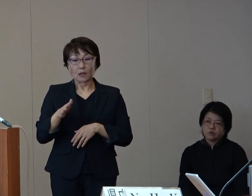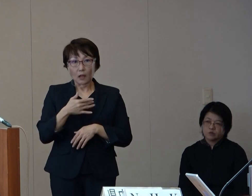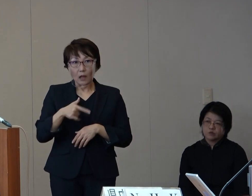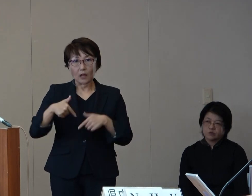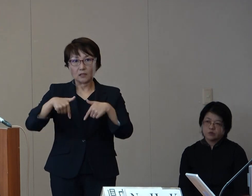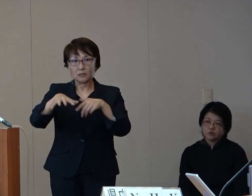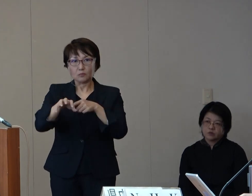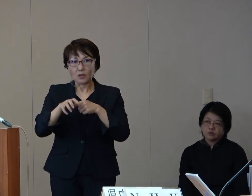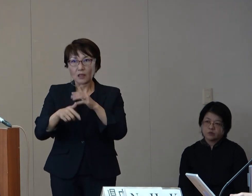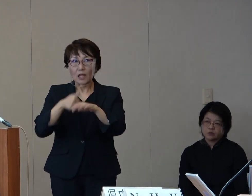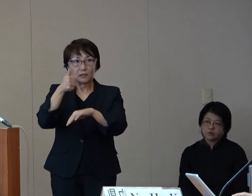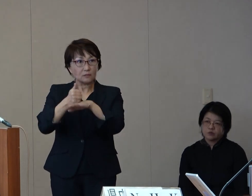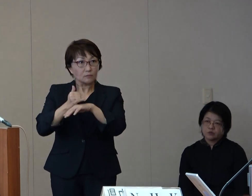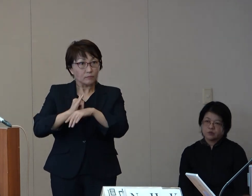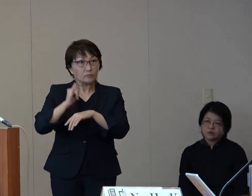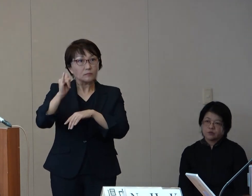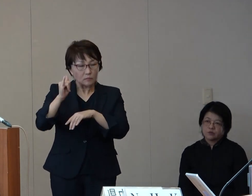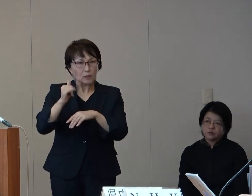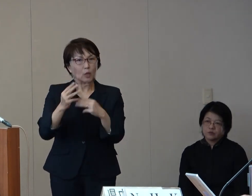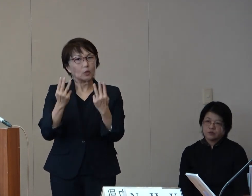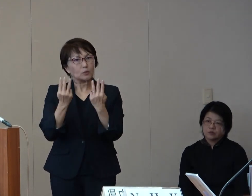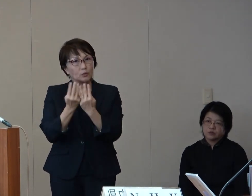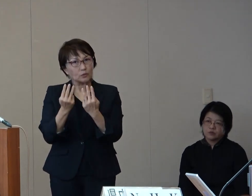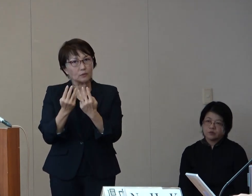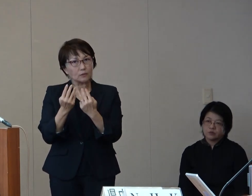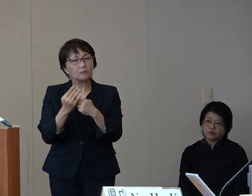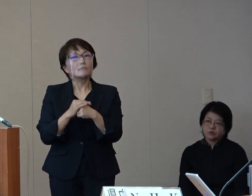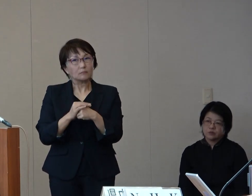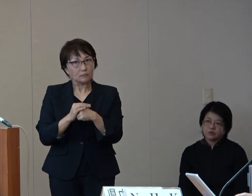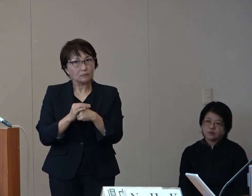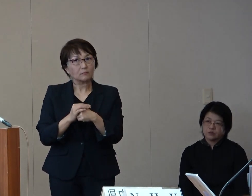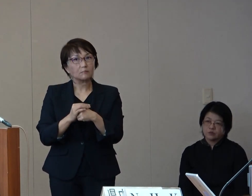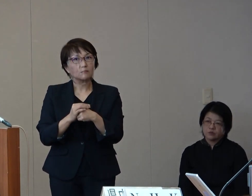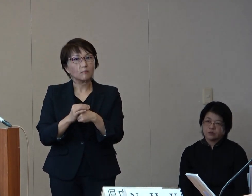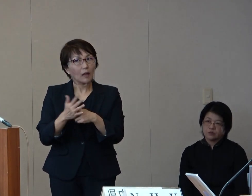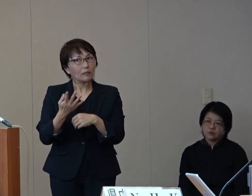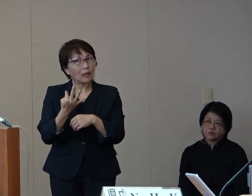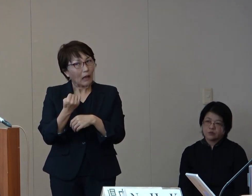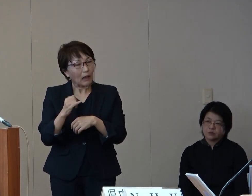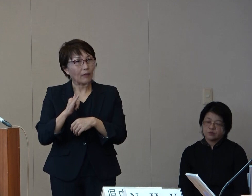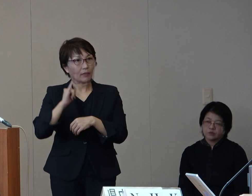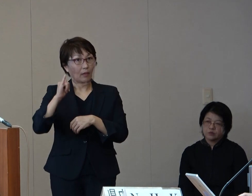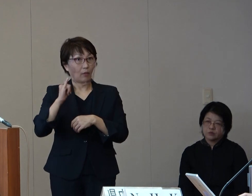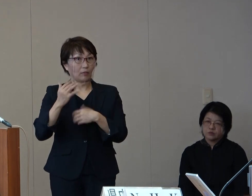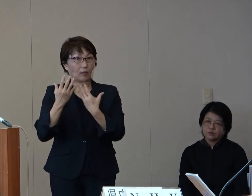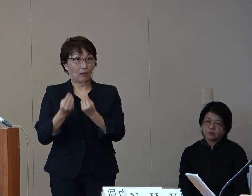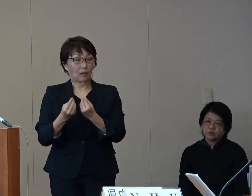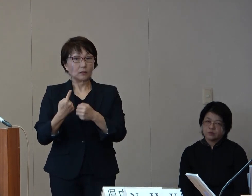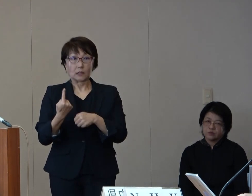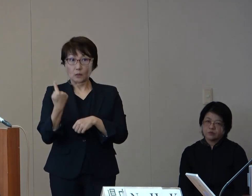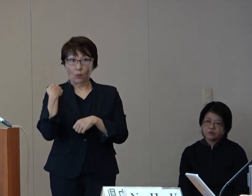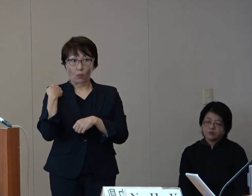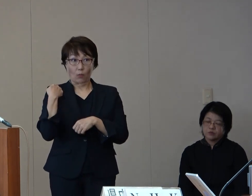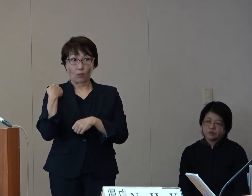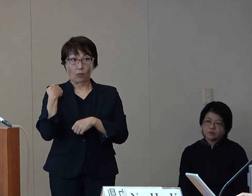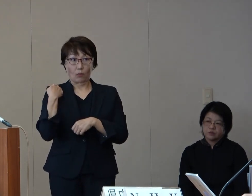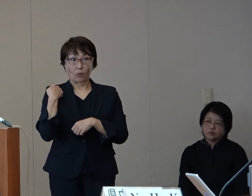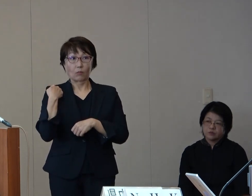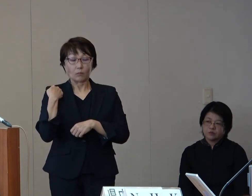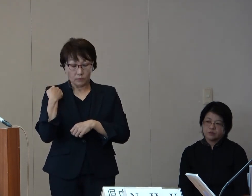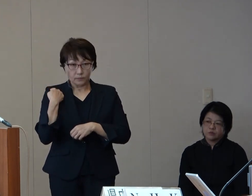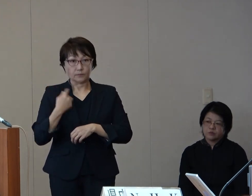に対してはあのーまあそれでにわたって電話をさせていただきサクリフ